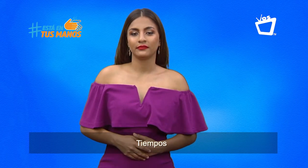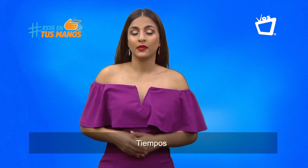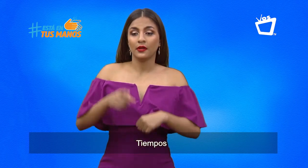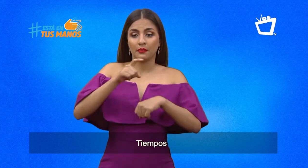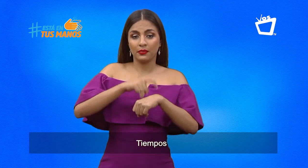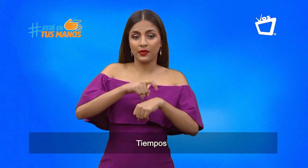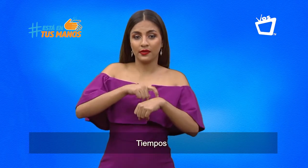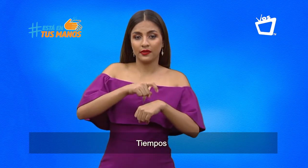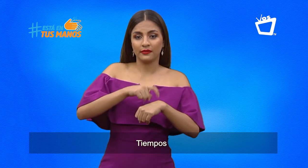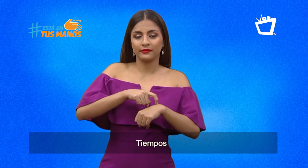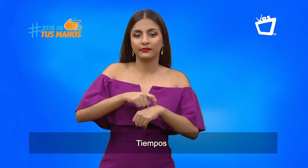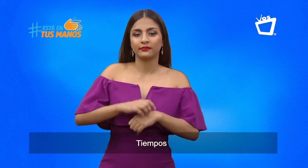tiempos